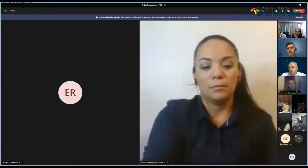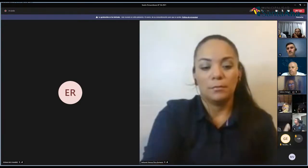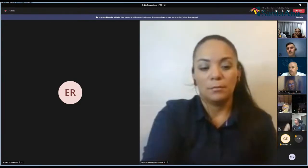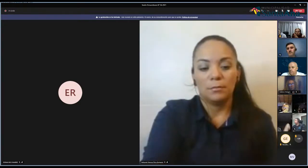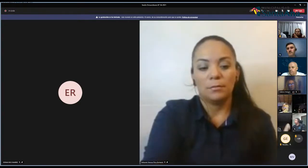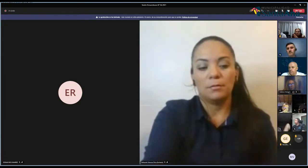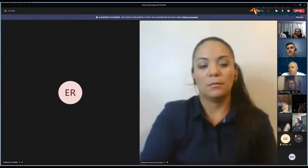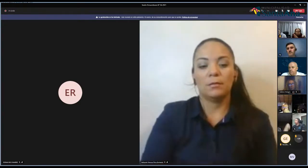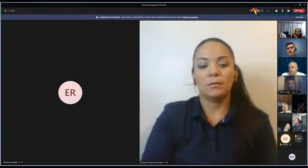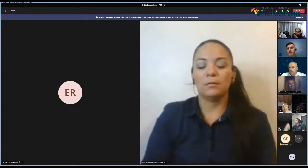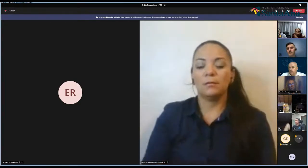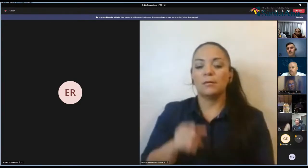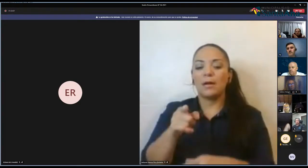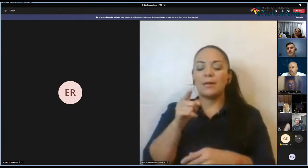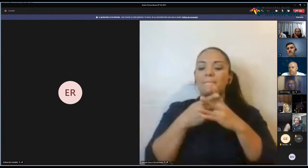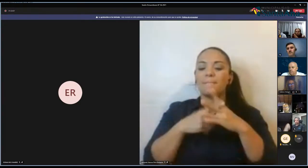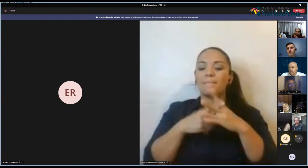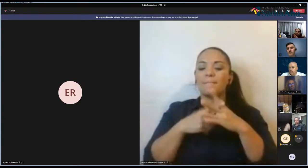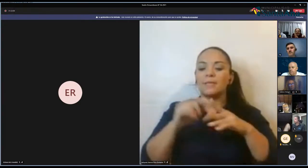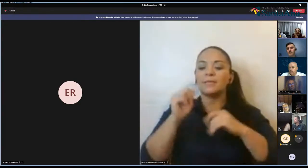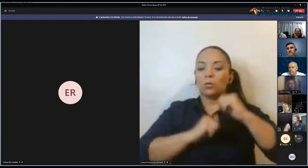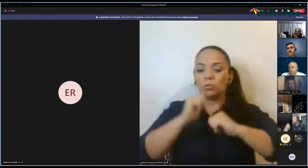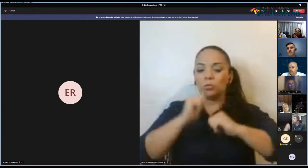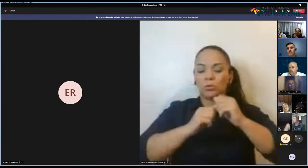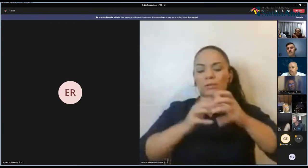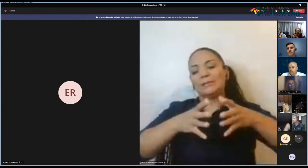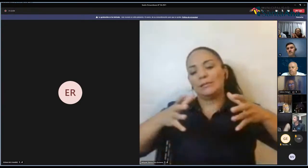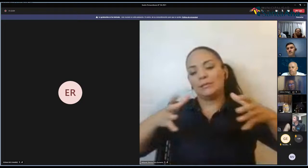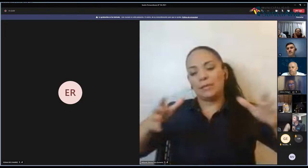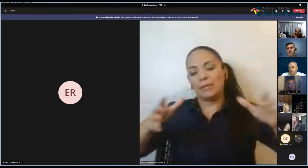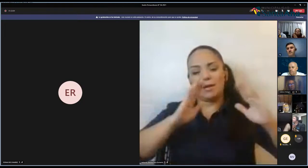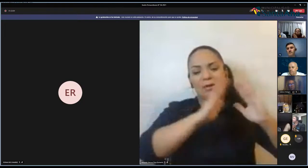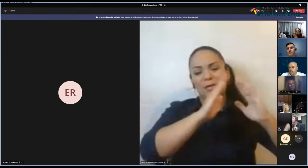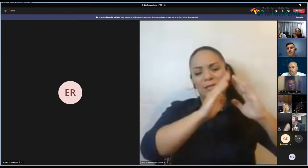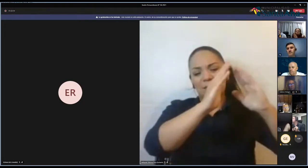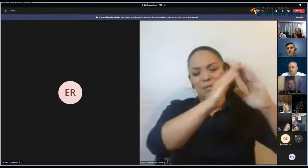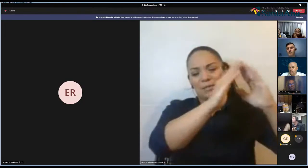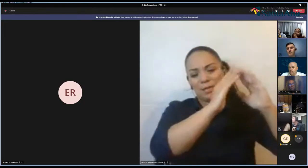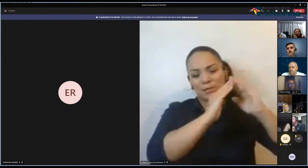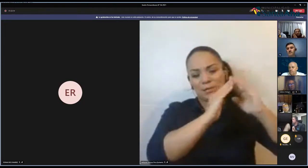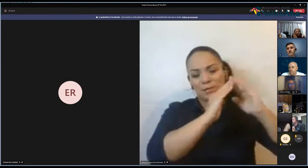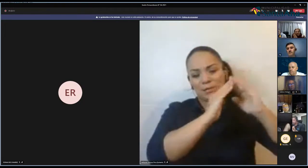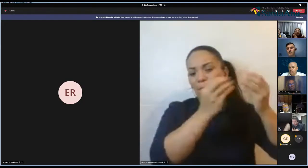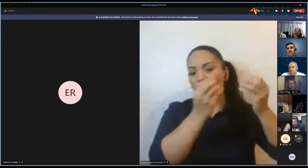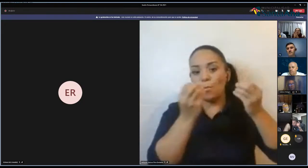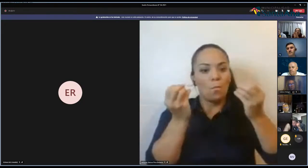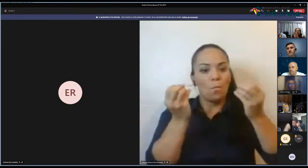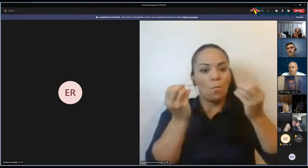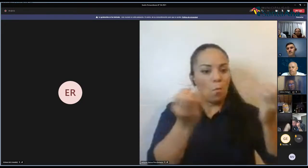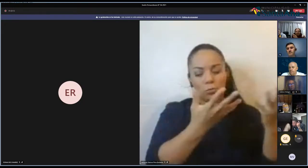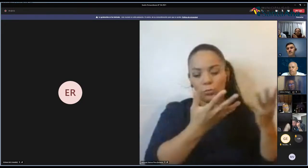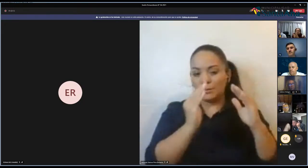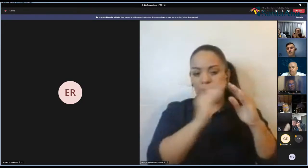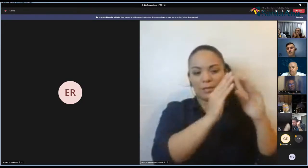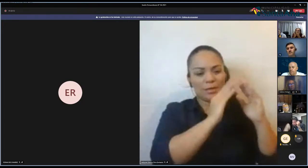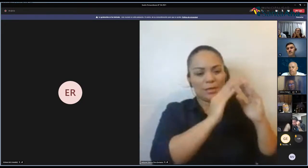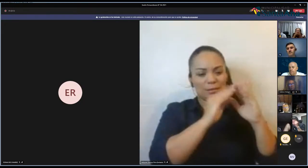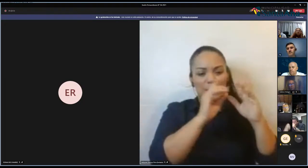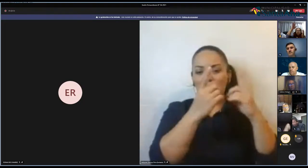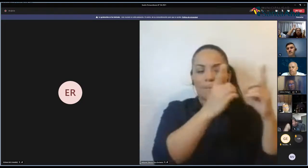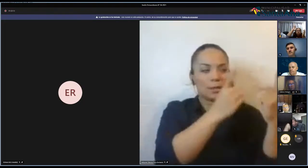unas construcciones enormes de casas de ahí para arriba que son montones de casas departamentos